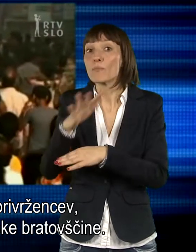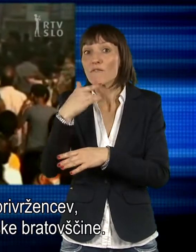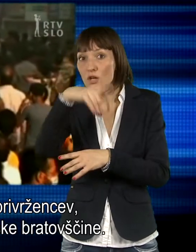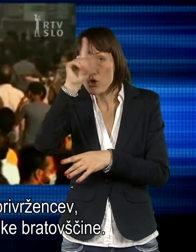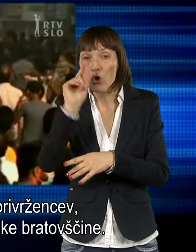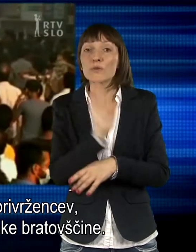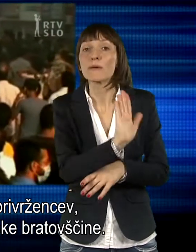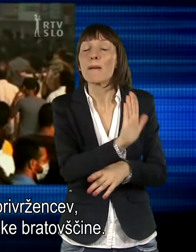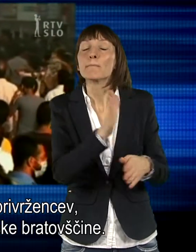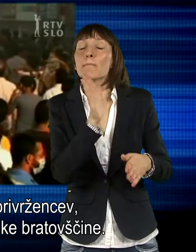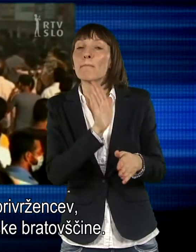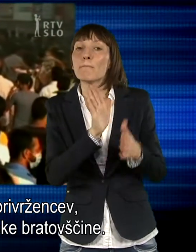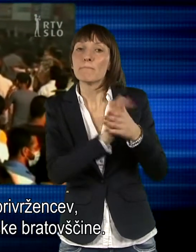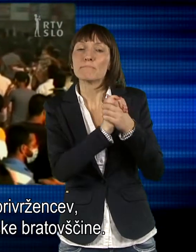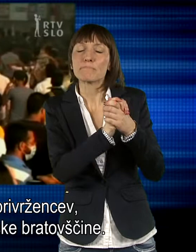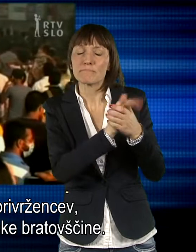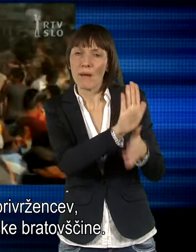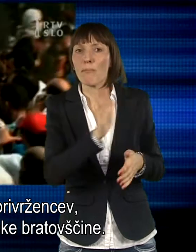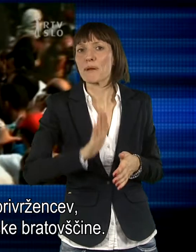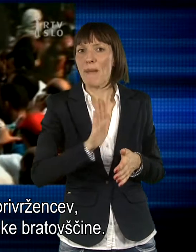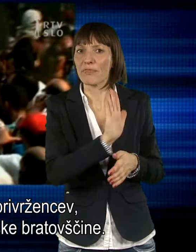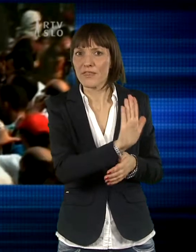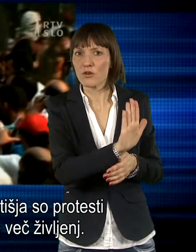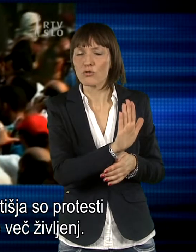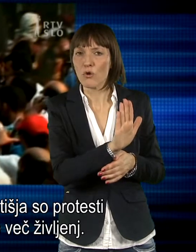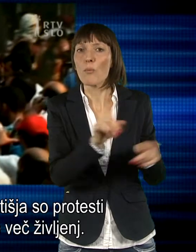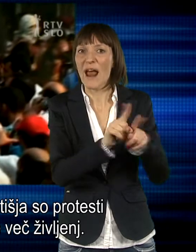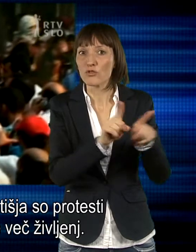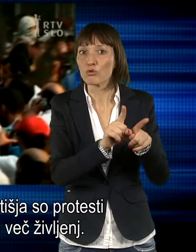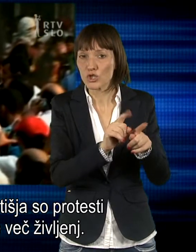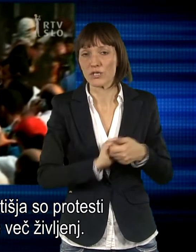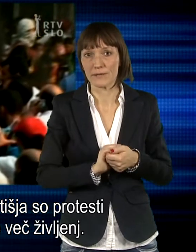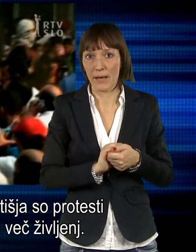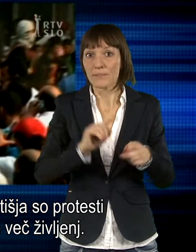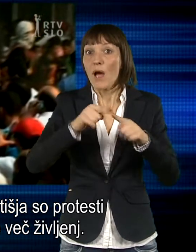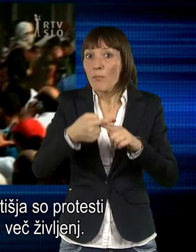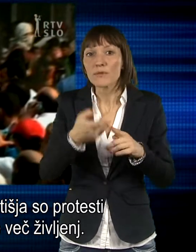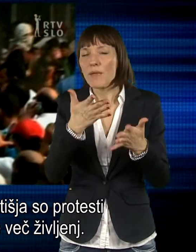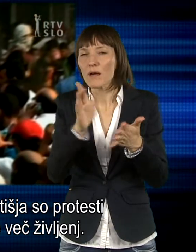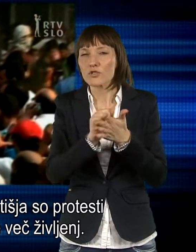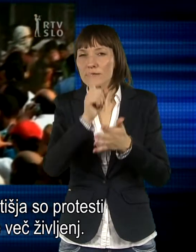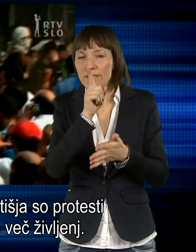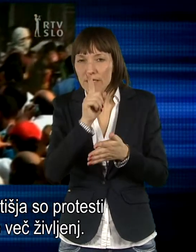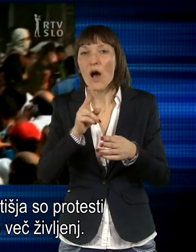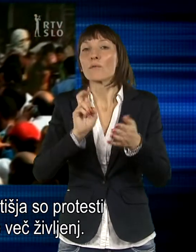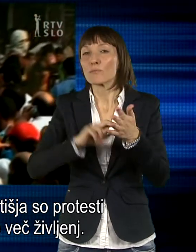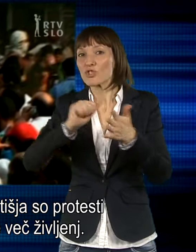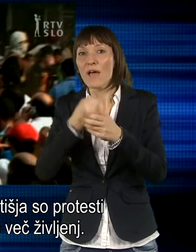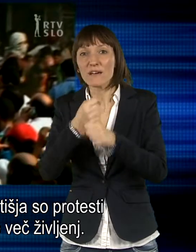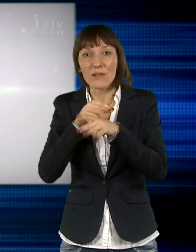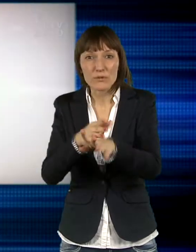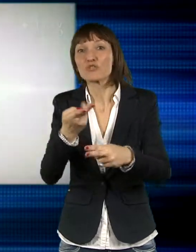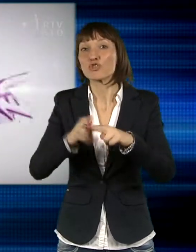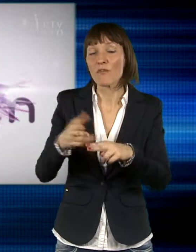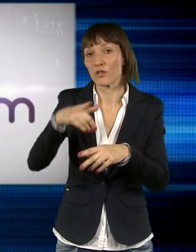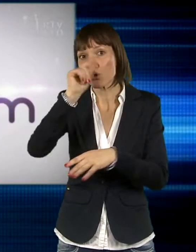Mursijevih privržencev, pripadnikov muslimanske bratovščine. Po dobrem mesecu zatišja so protesti spet terjali še več življenj.